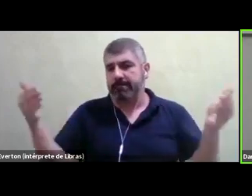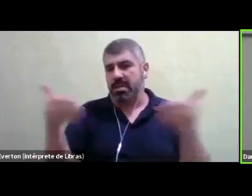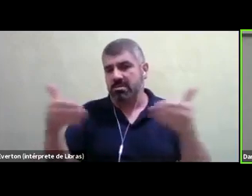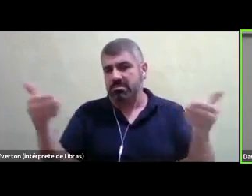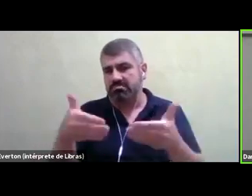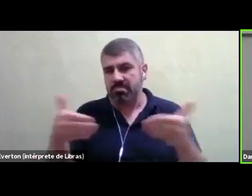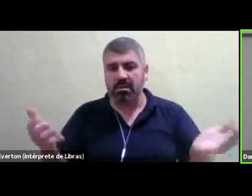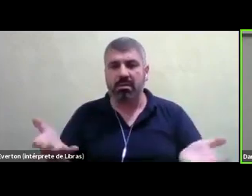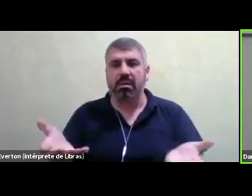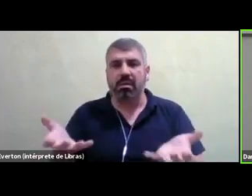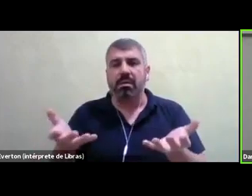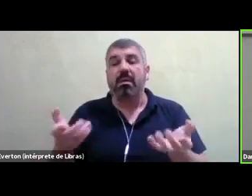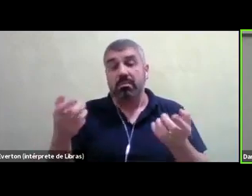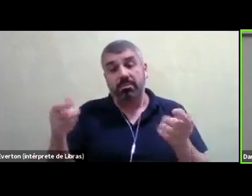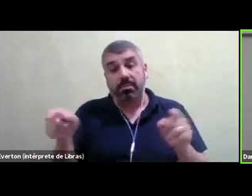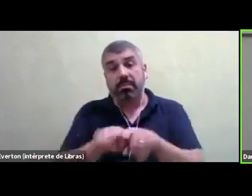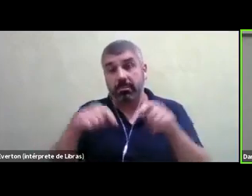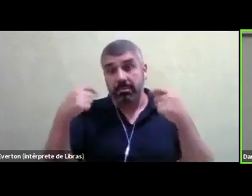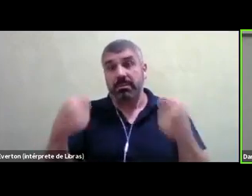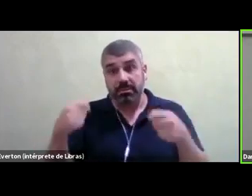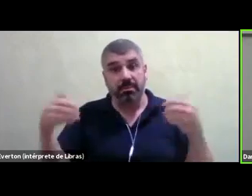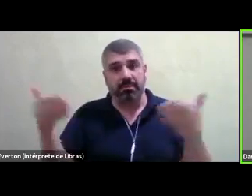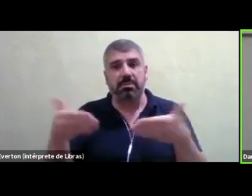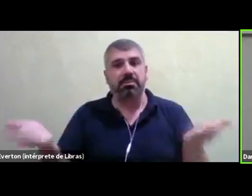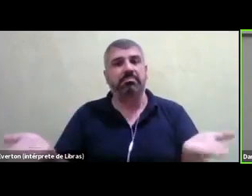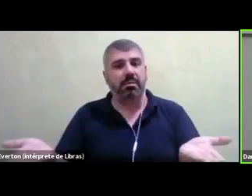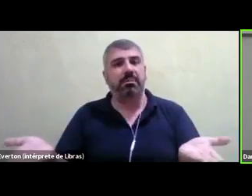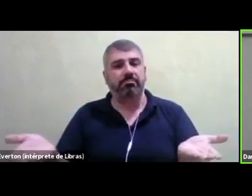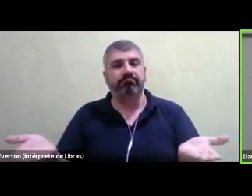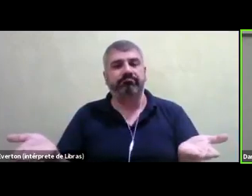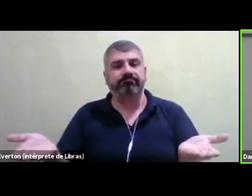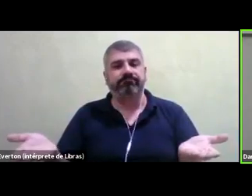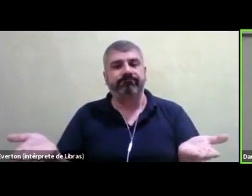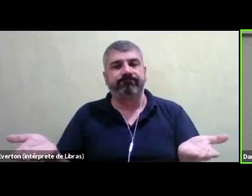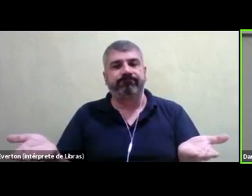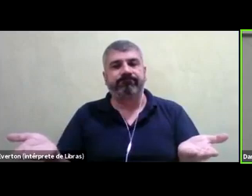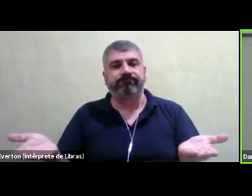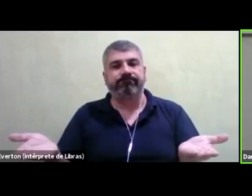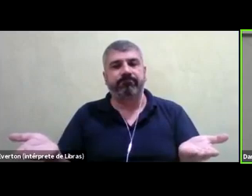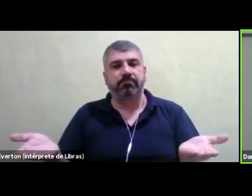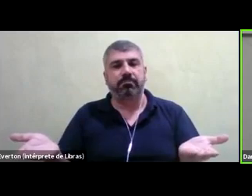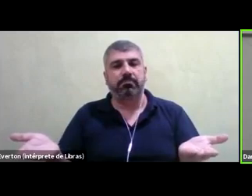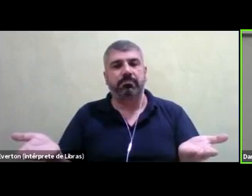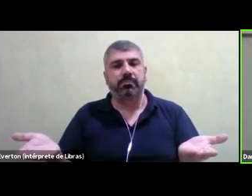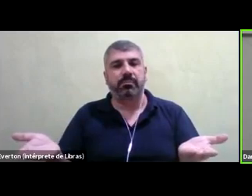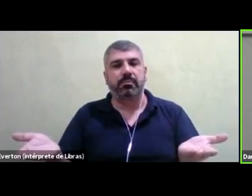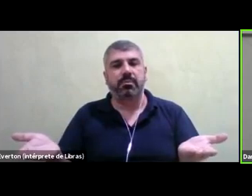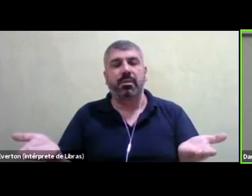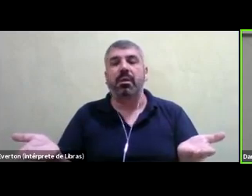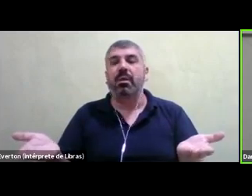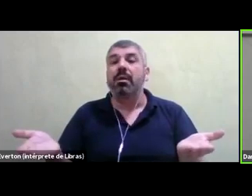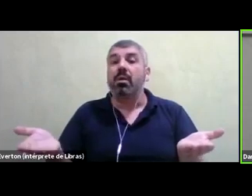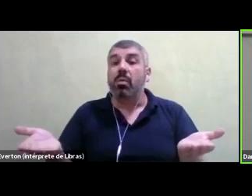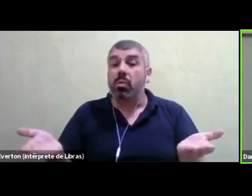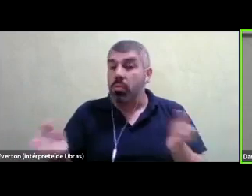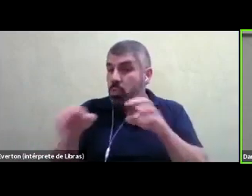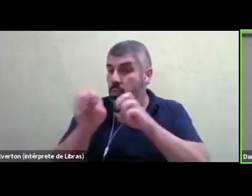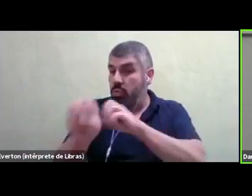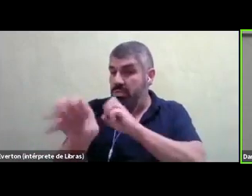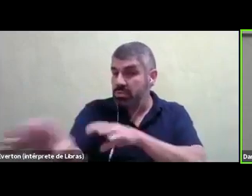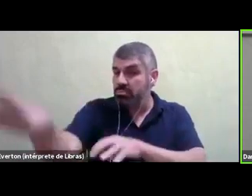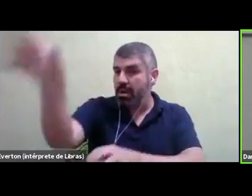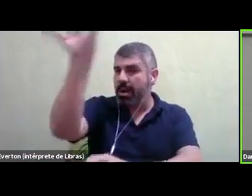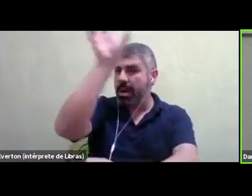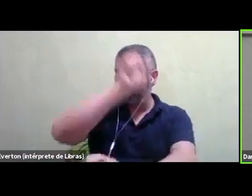quais eles precisam participar, né? E o ensino-aprendizagem de